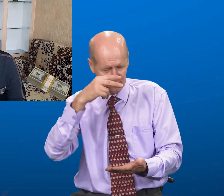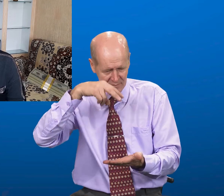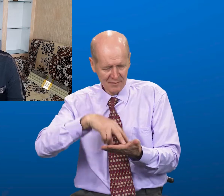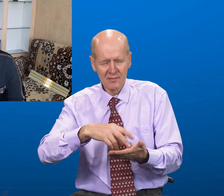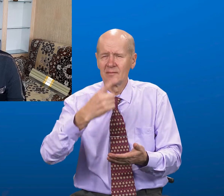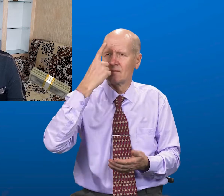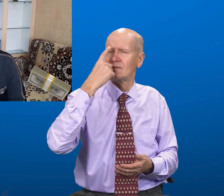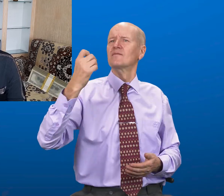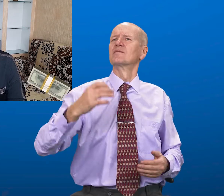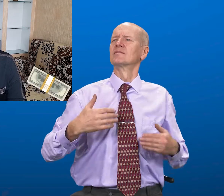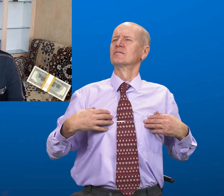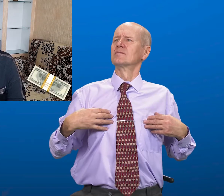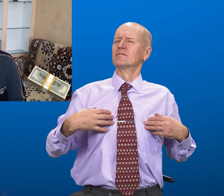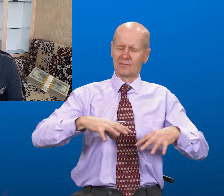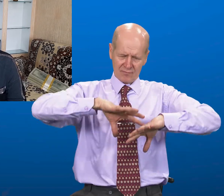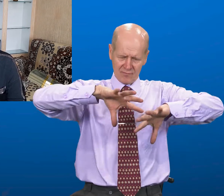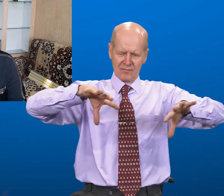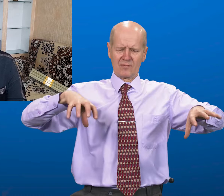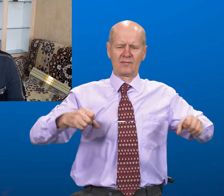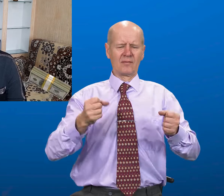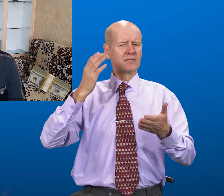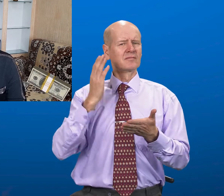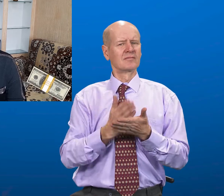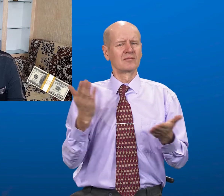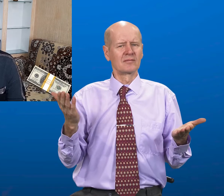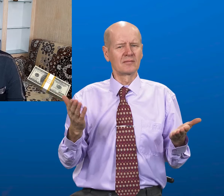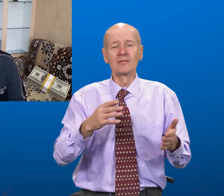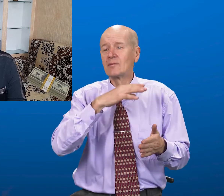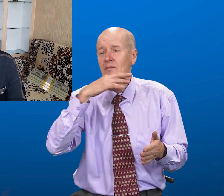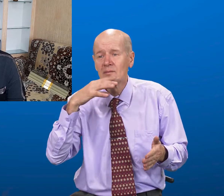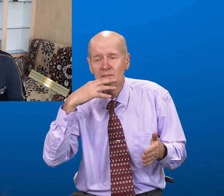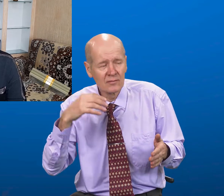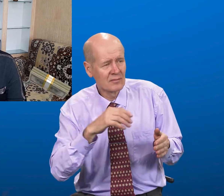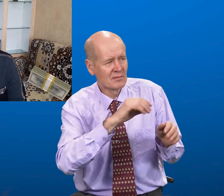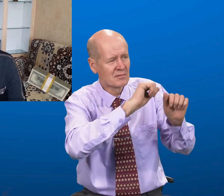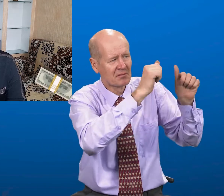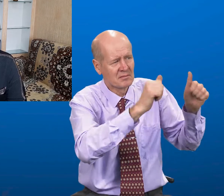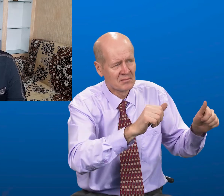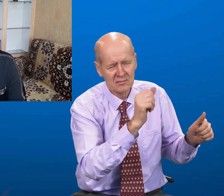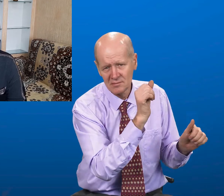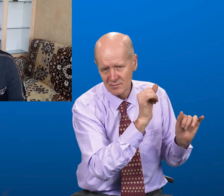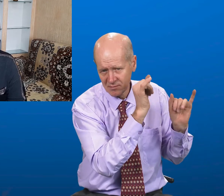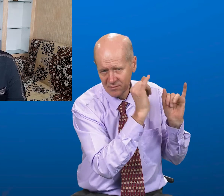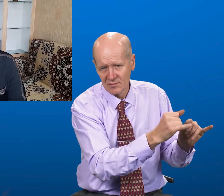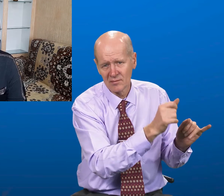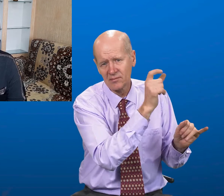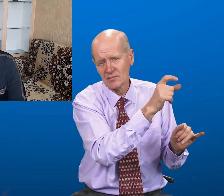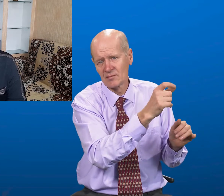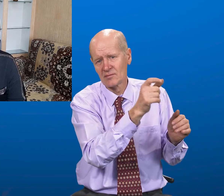желание стать популярным, желание быть властным и многое-многое